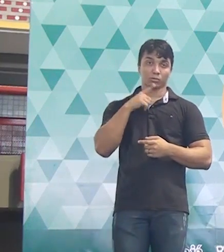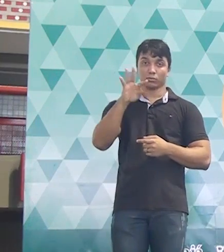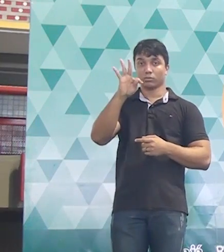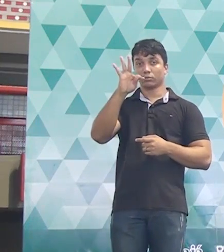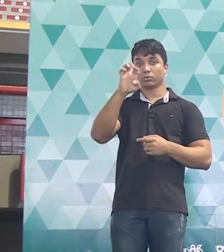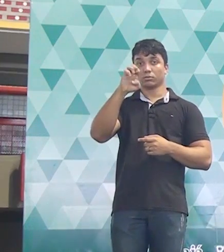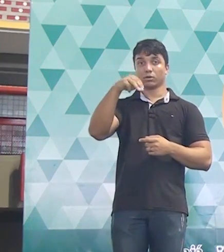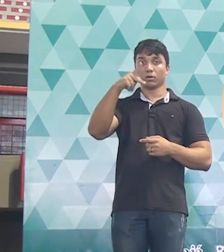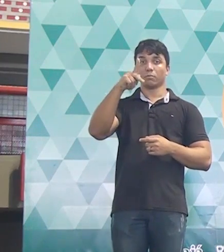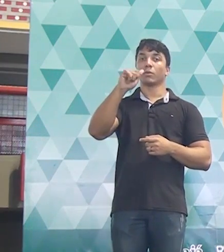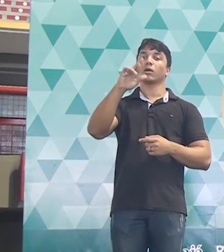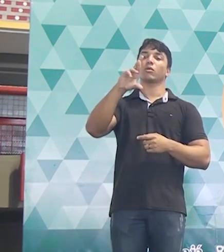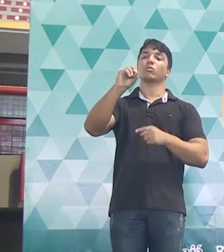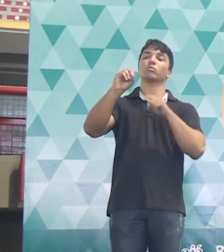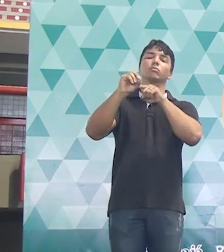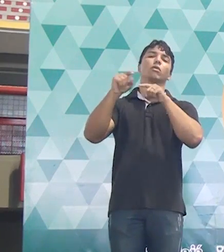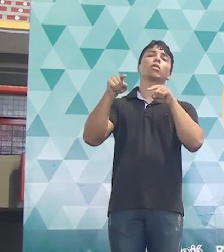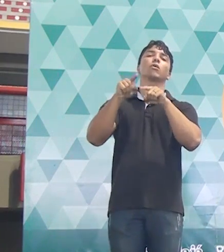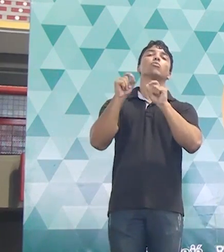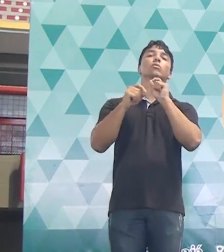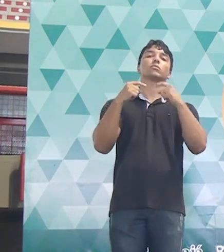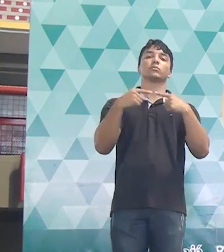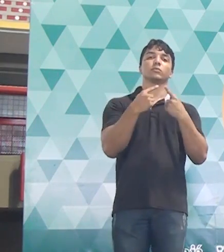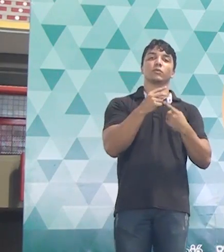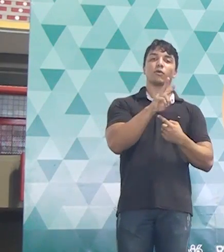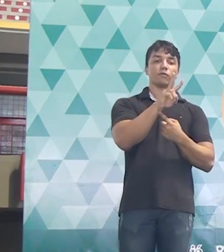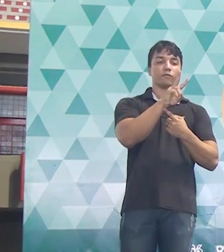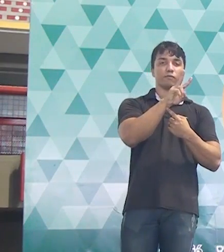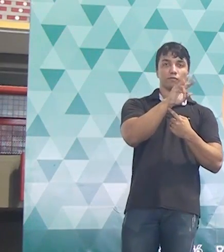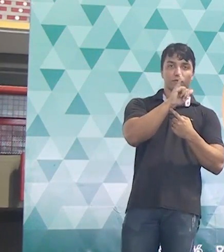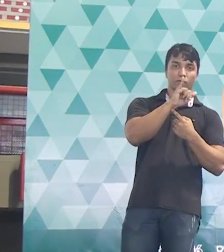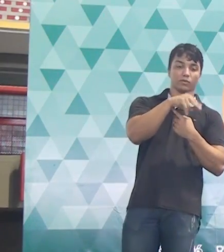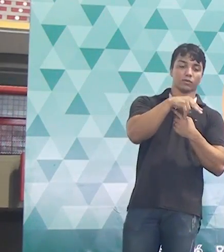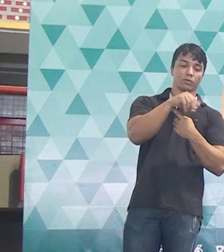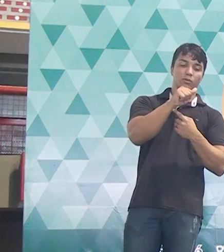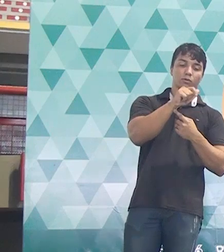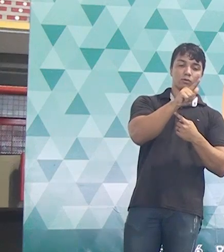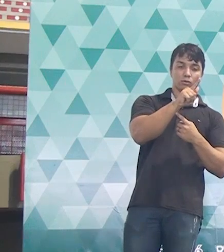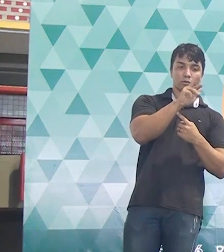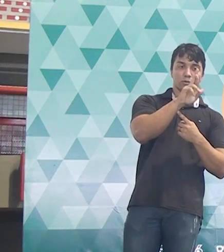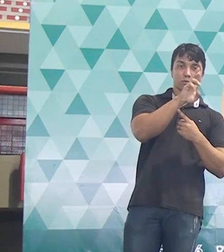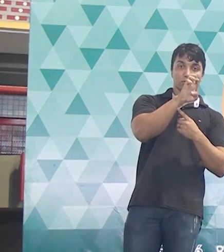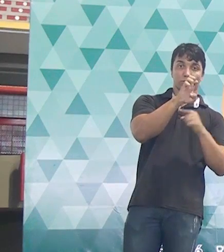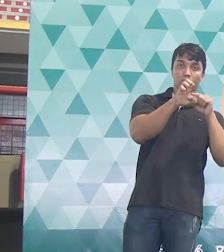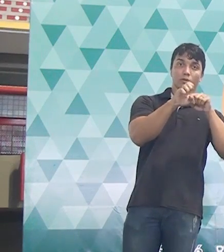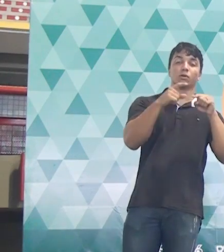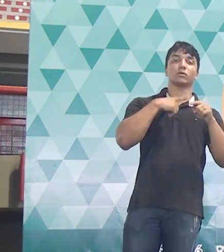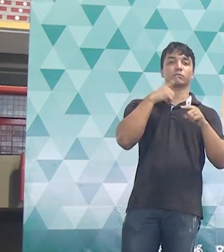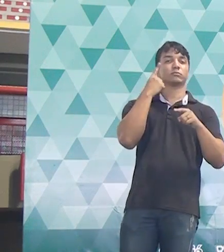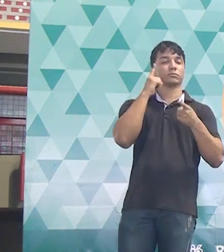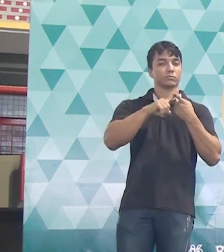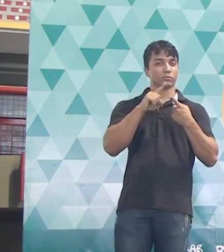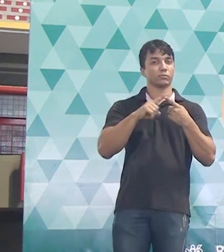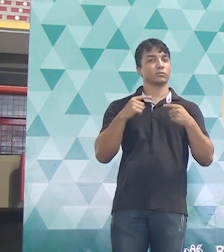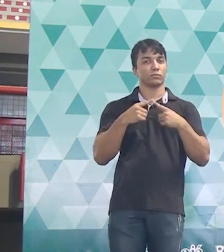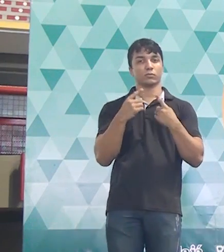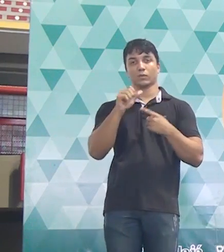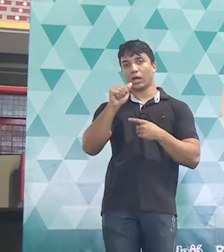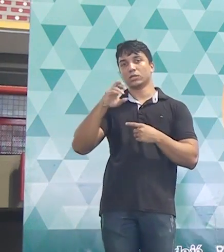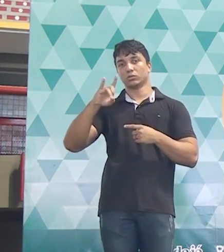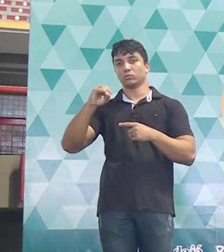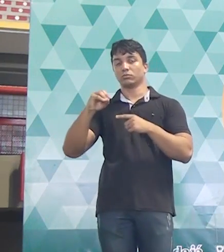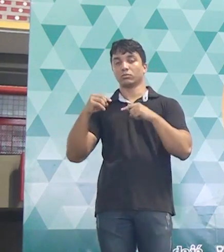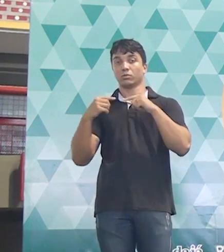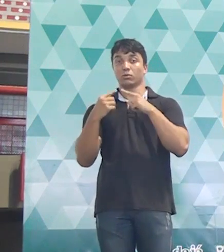Tempero muito usado em casa, vinagre. Vinagre é outro material muito conhecido que é um material ácido. O